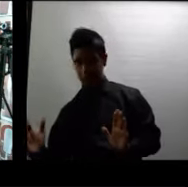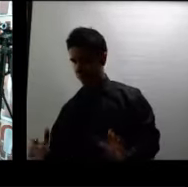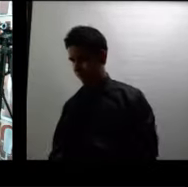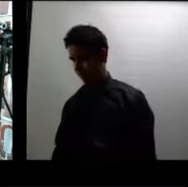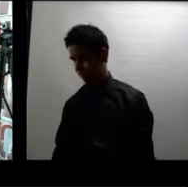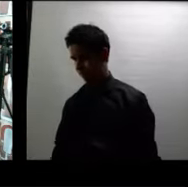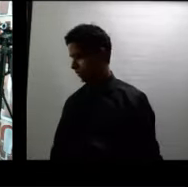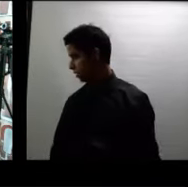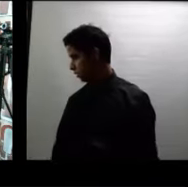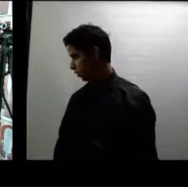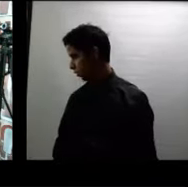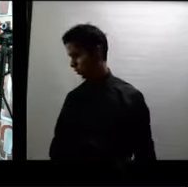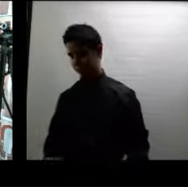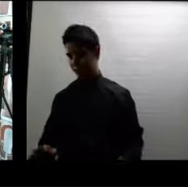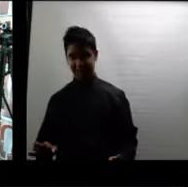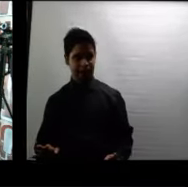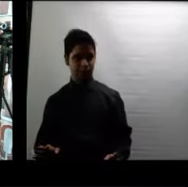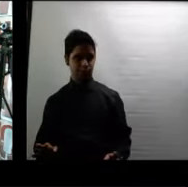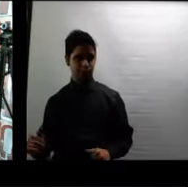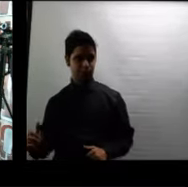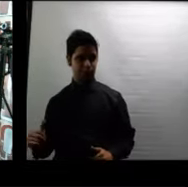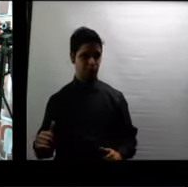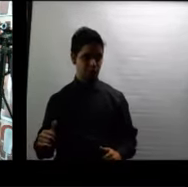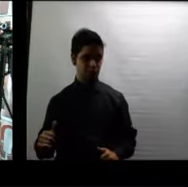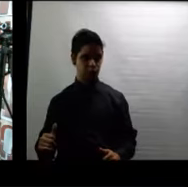QBS 870.